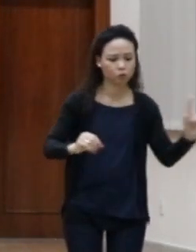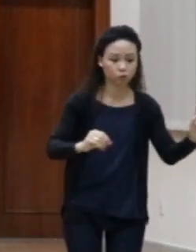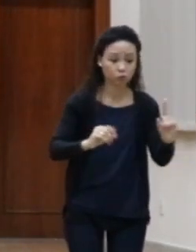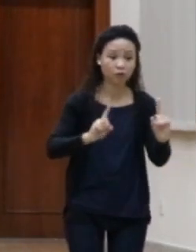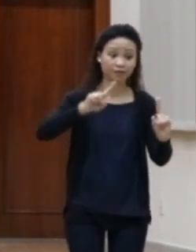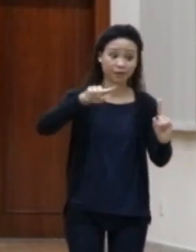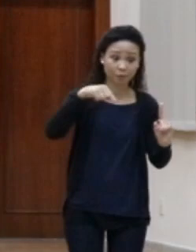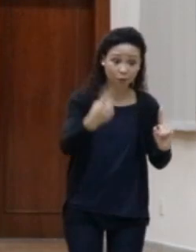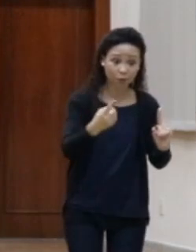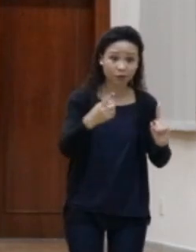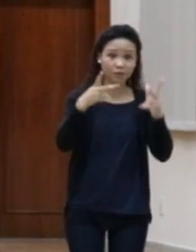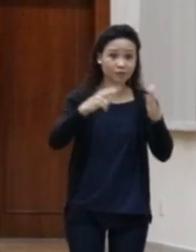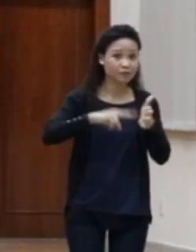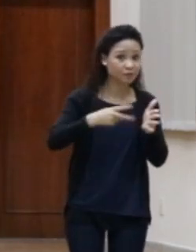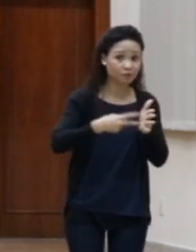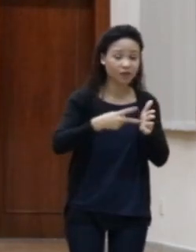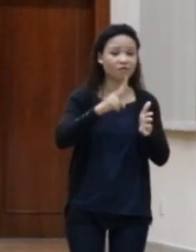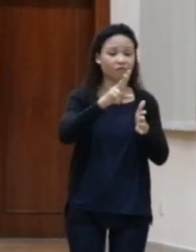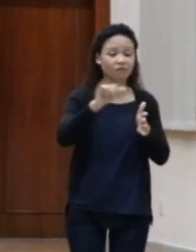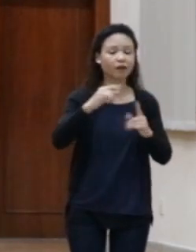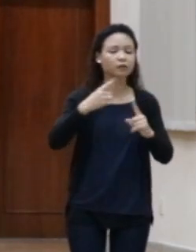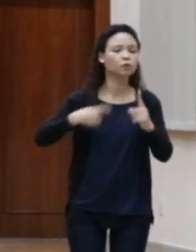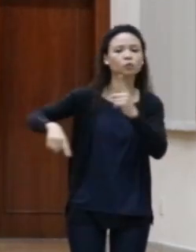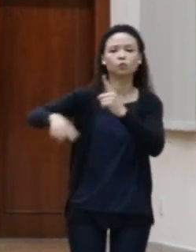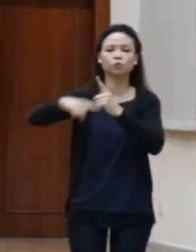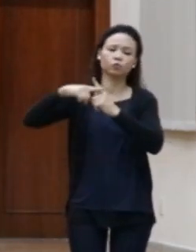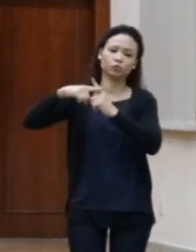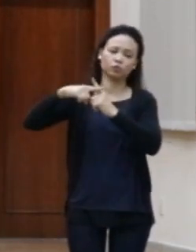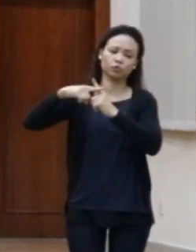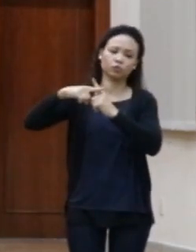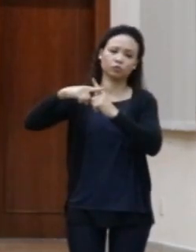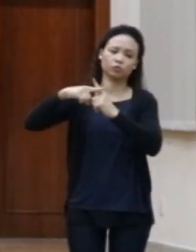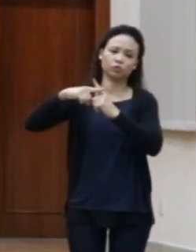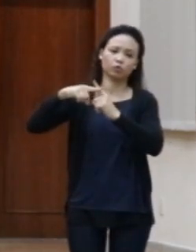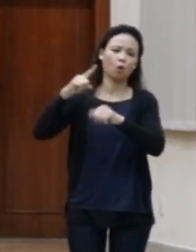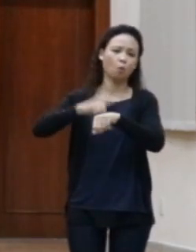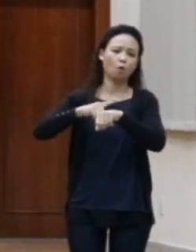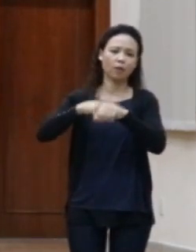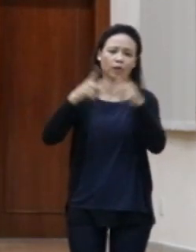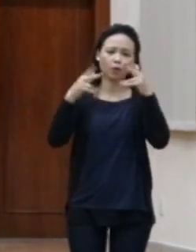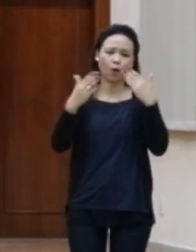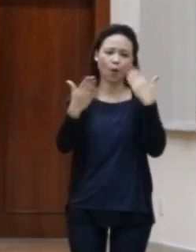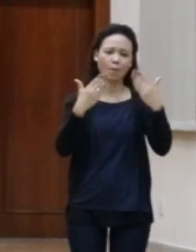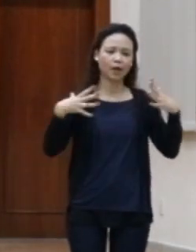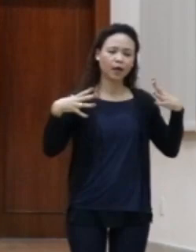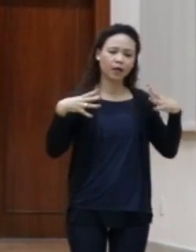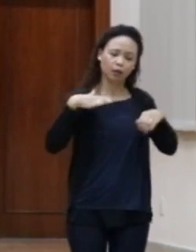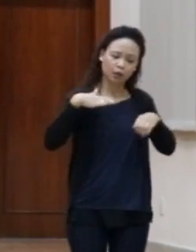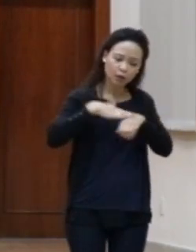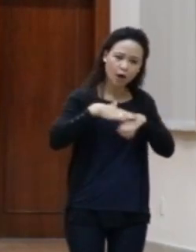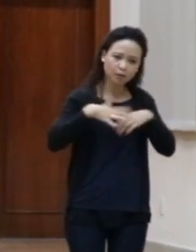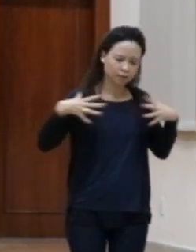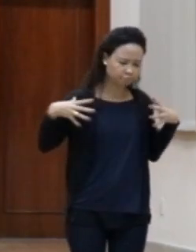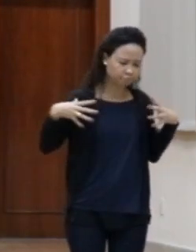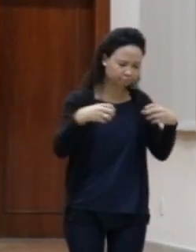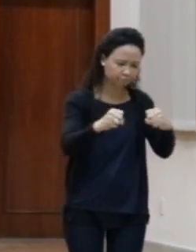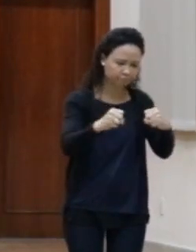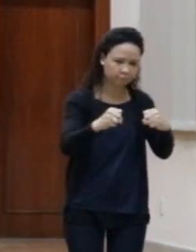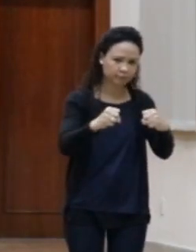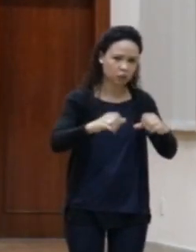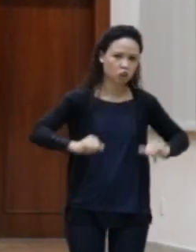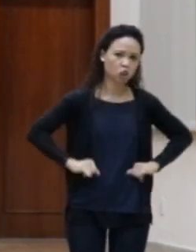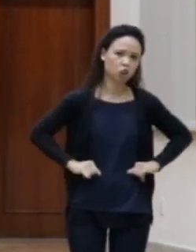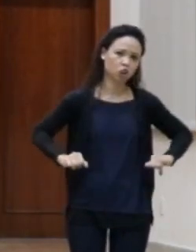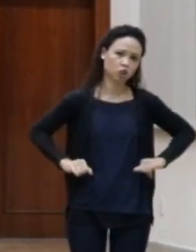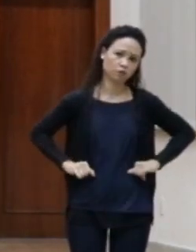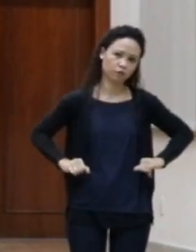cruz, um ministério sombrio, doloroso, o qual Jesus passou, sofrendo ali, a